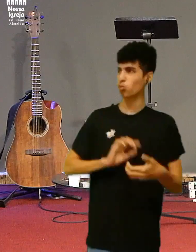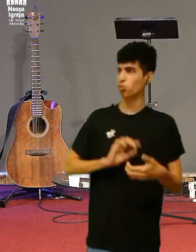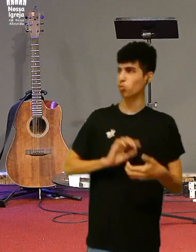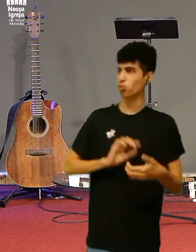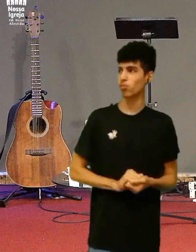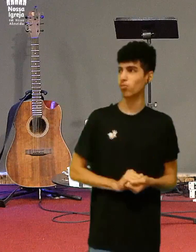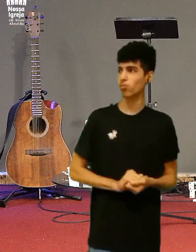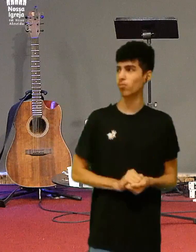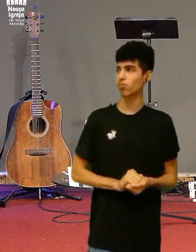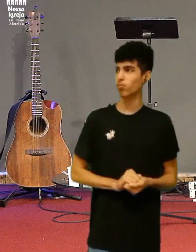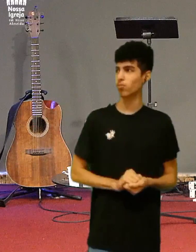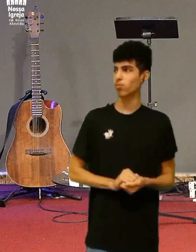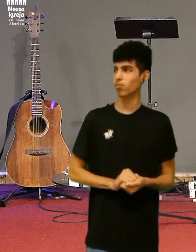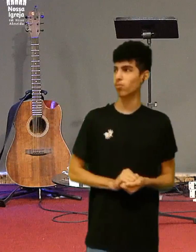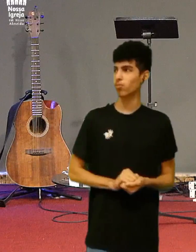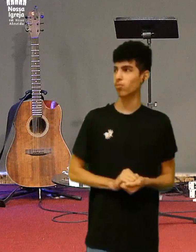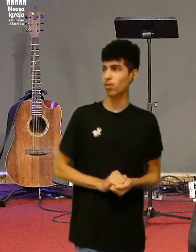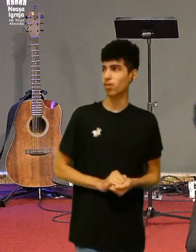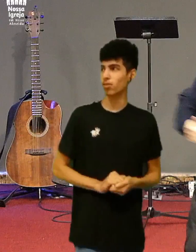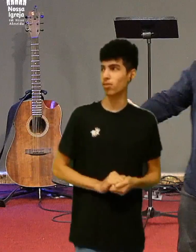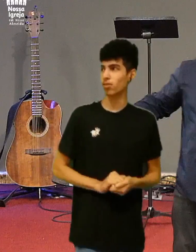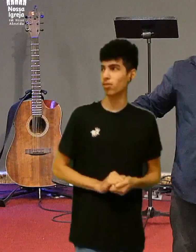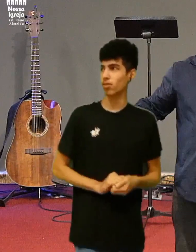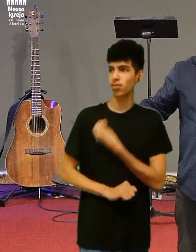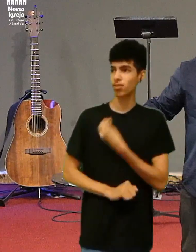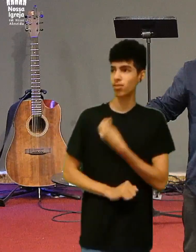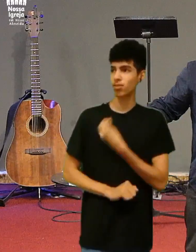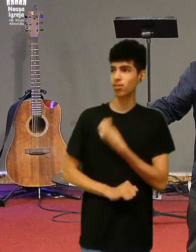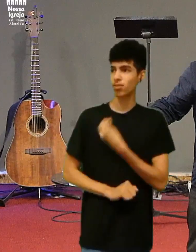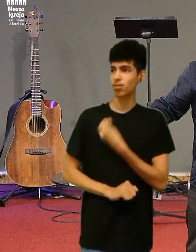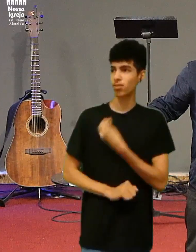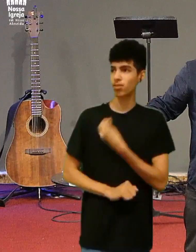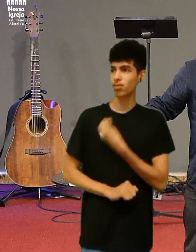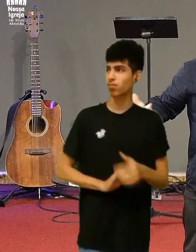dentro e viver experiências intensas,